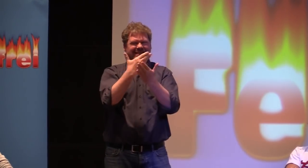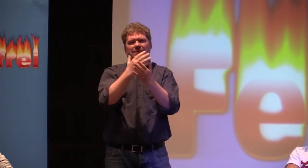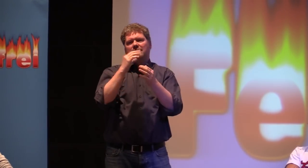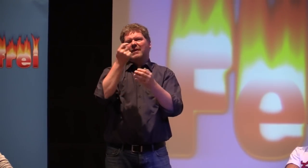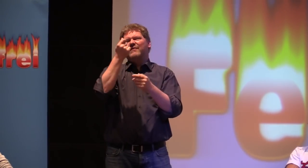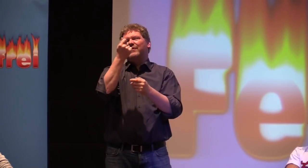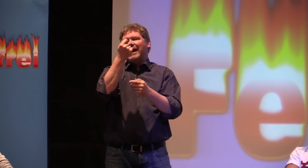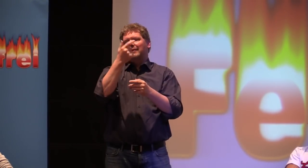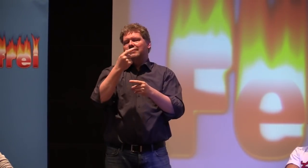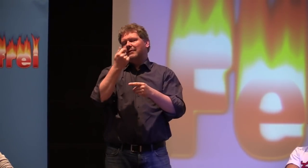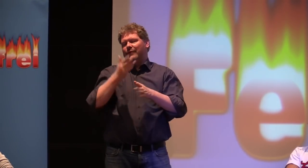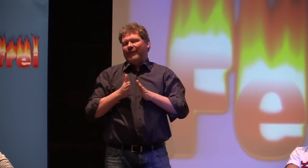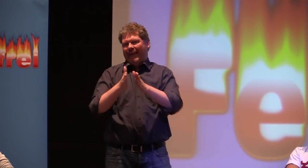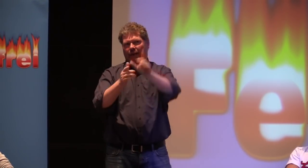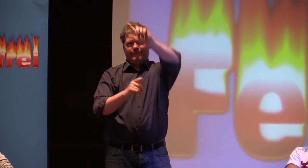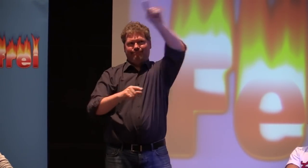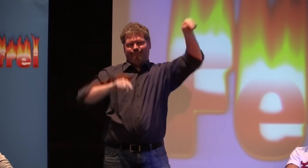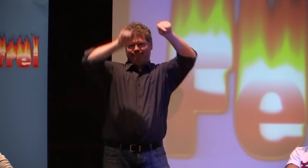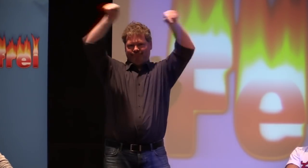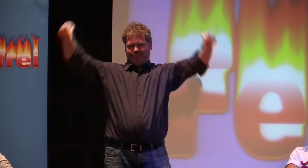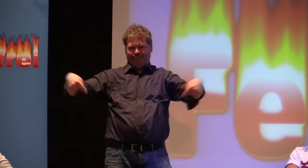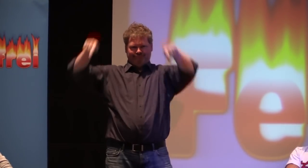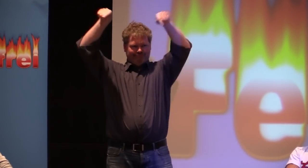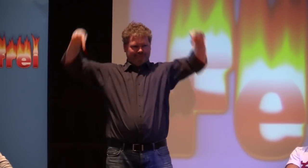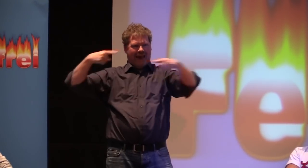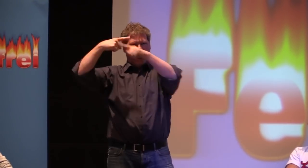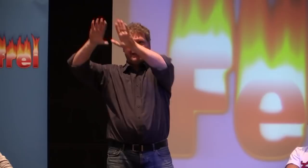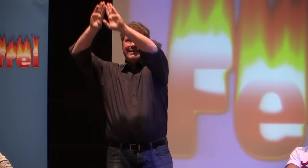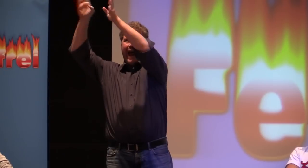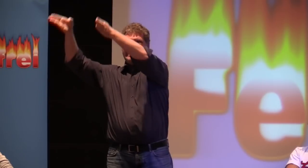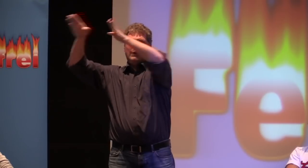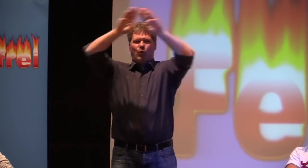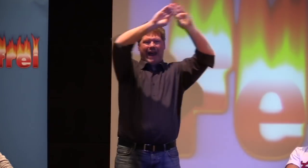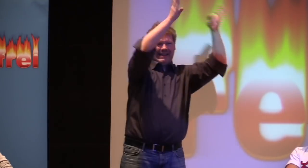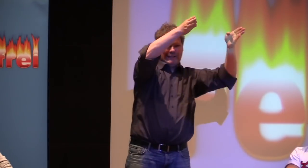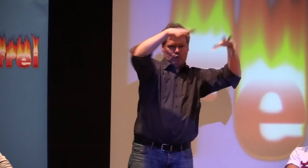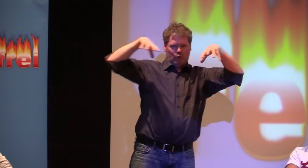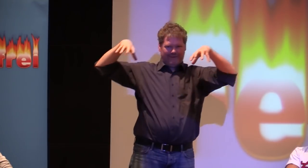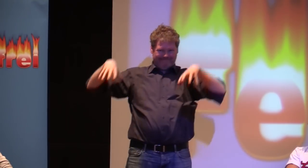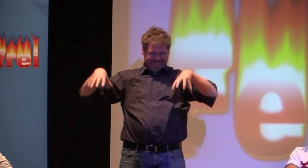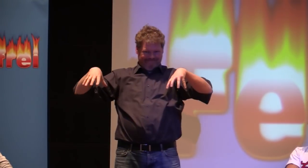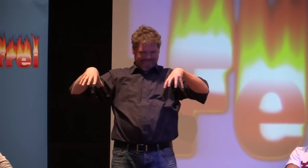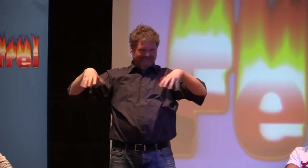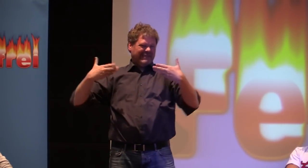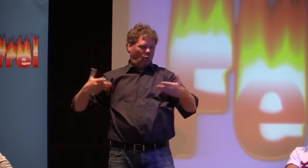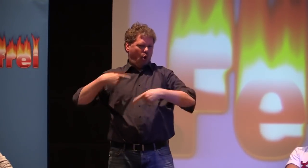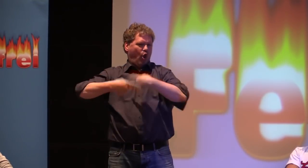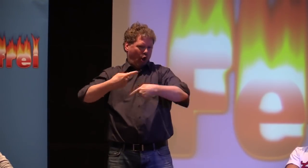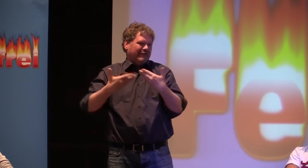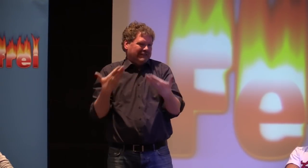Naja, sagte ja auch ganz klar, dass die verschiedenen Wege an Gelder zu kommen einfach auch ein Hauptgrund dafür